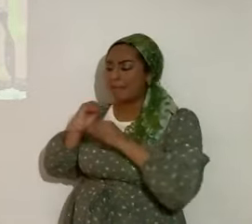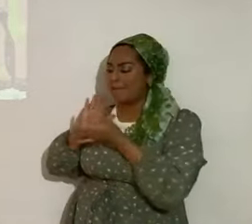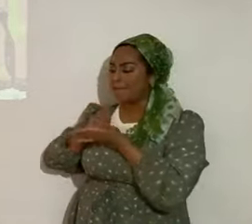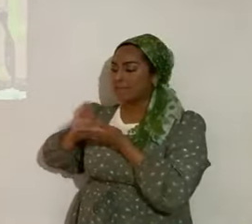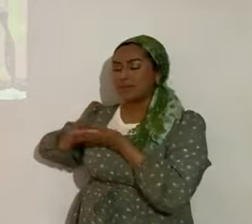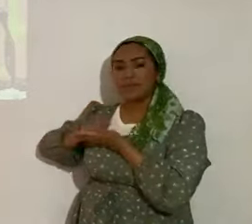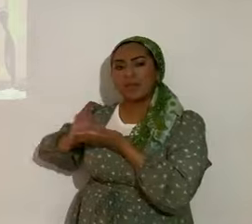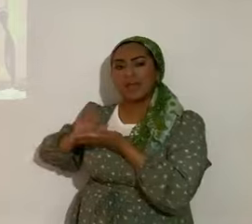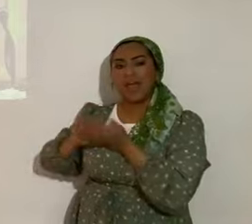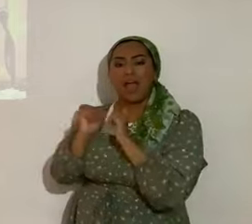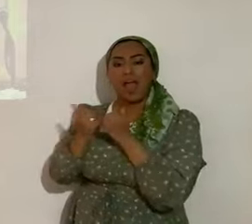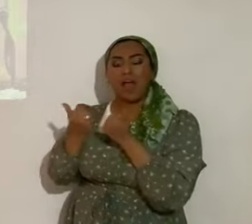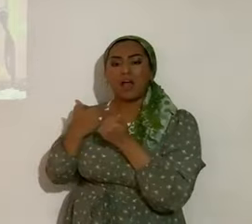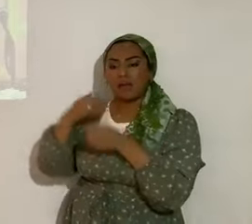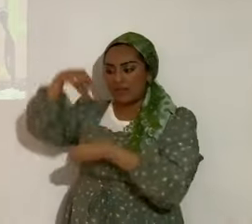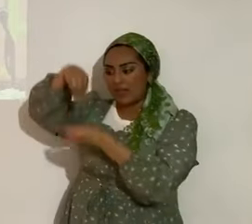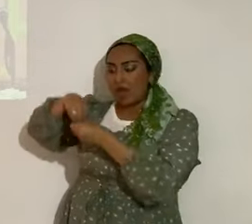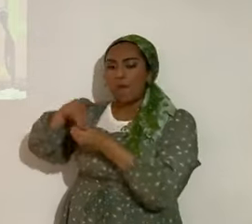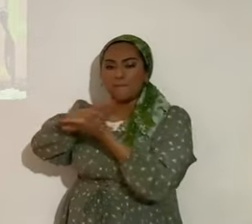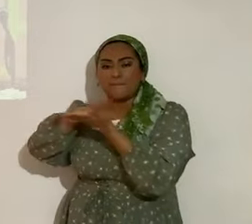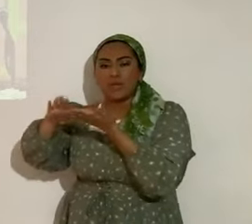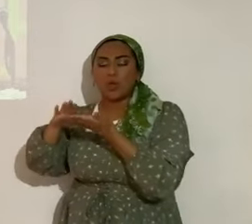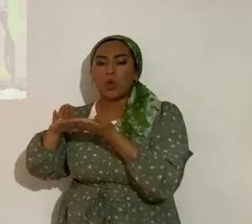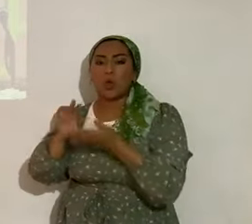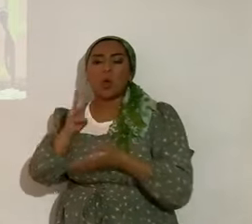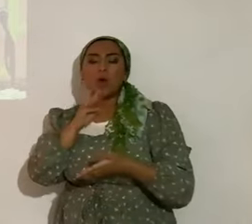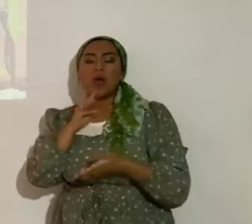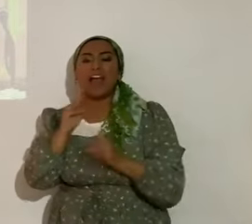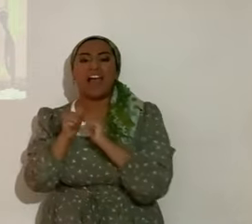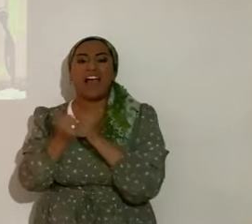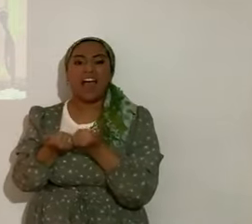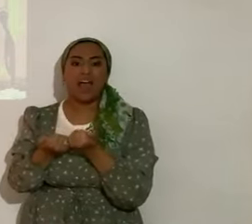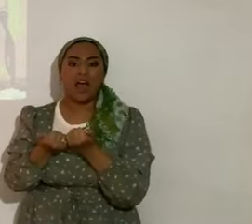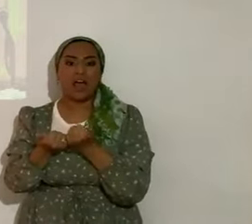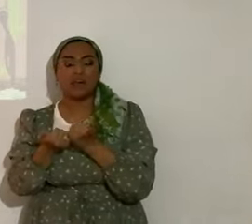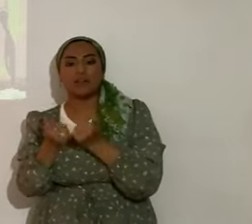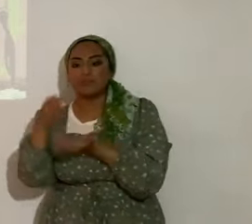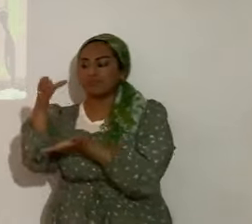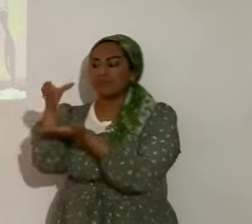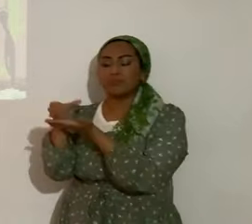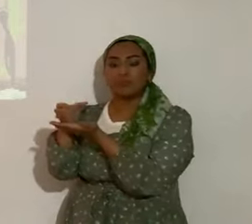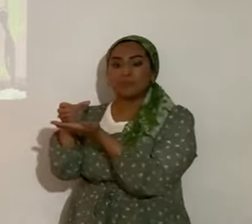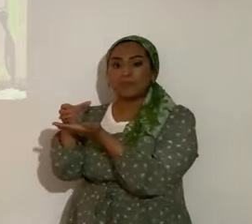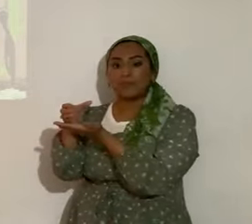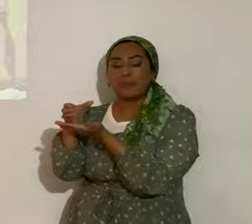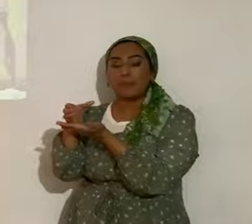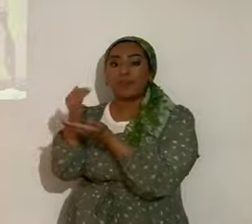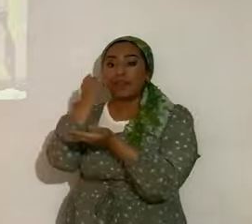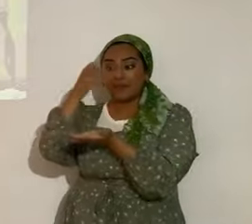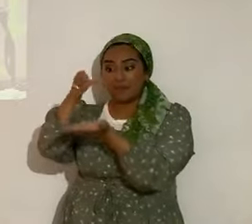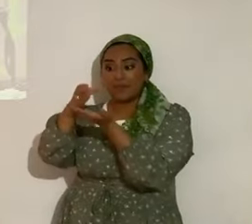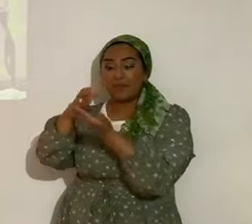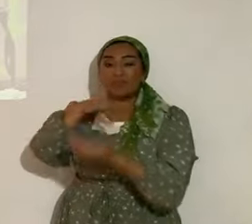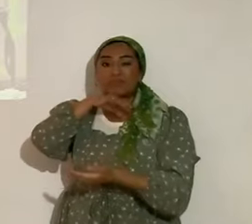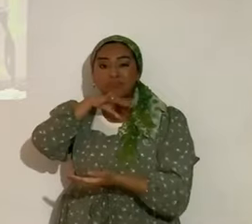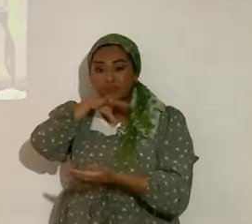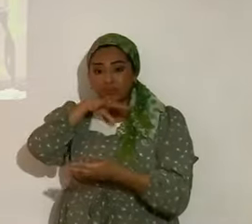limpiar o que haya agua limpia sin que yo vacíe el agua? Bueno, empezar a